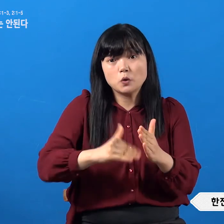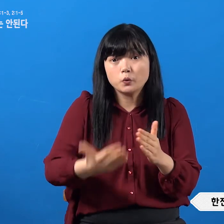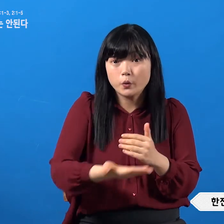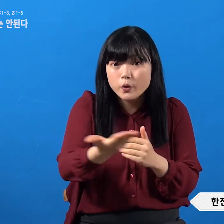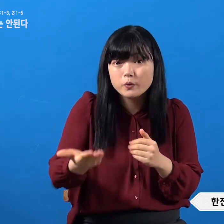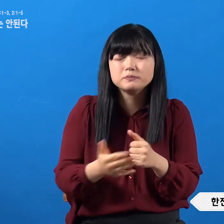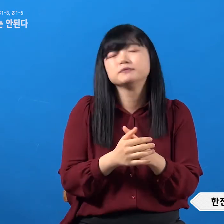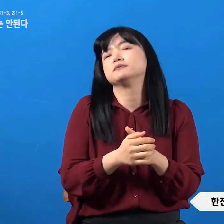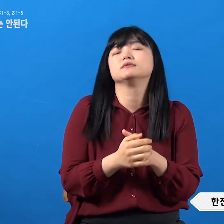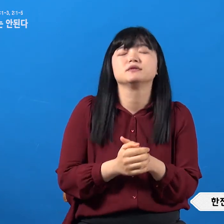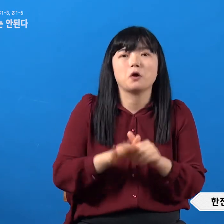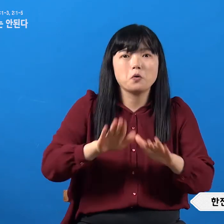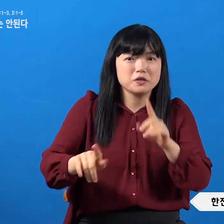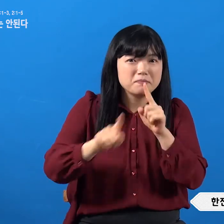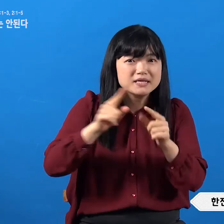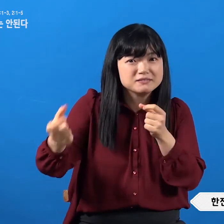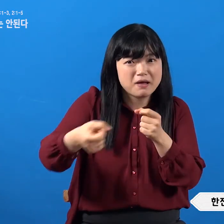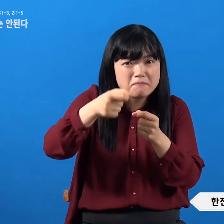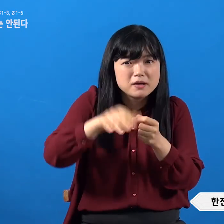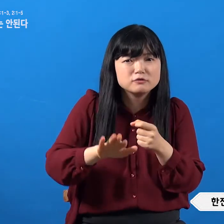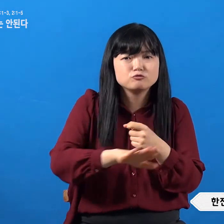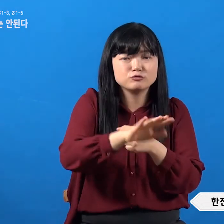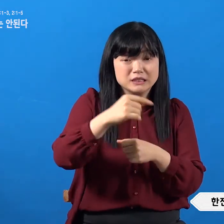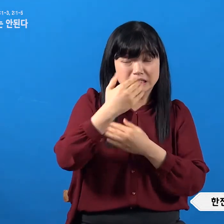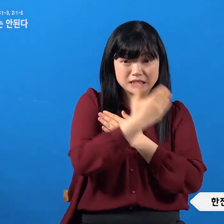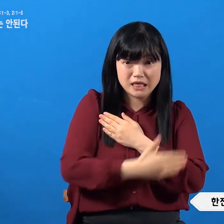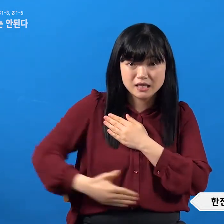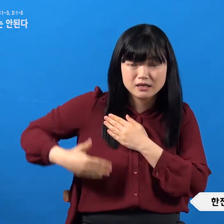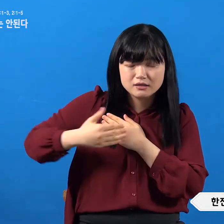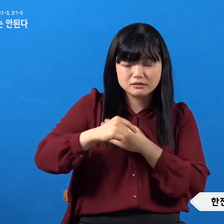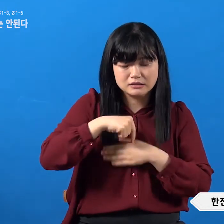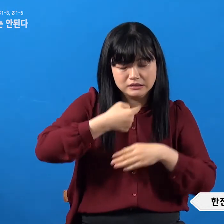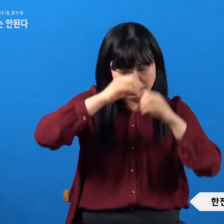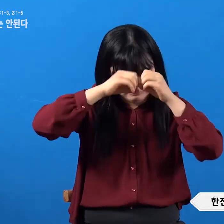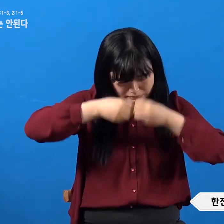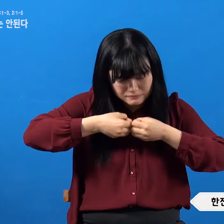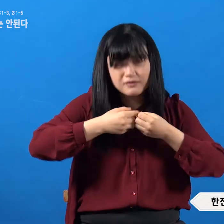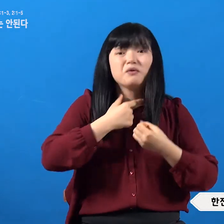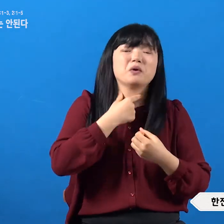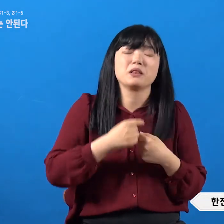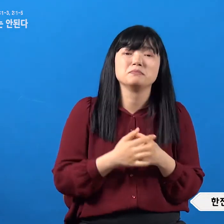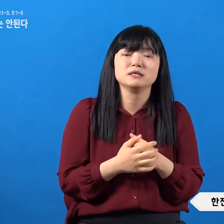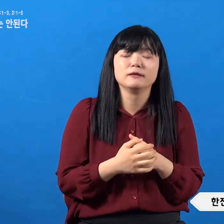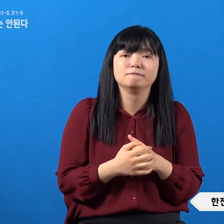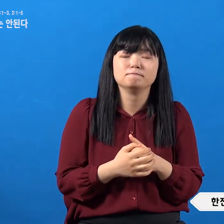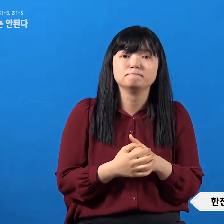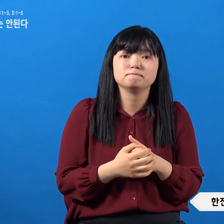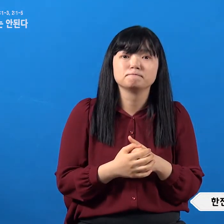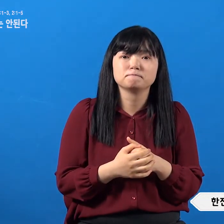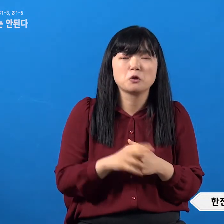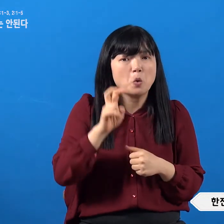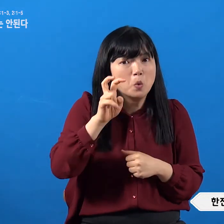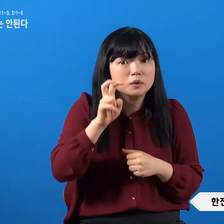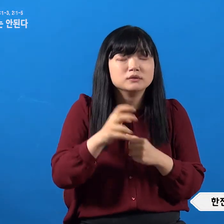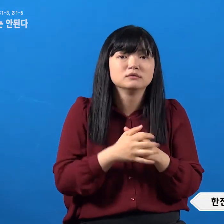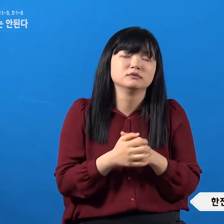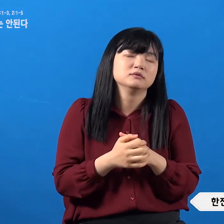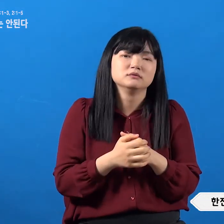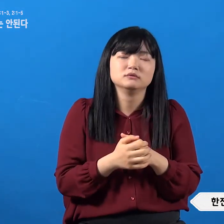성도 여러분, 오늘 말씀 앞에서 우리 자신들을 한번 돌아볼 수 있기를 바랍니다.